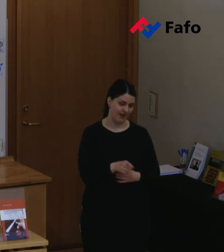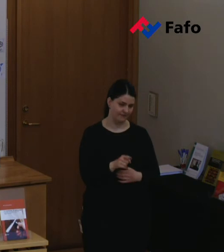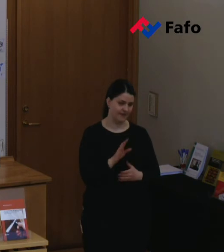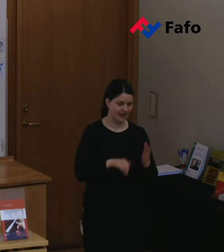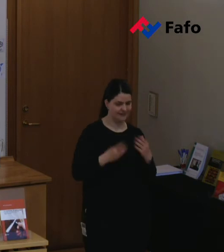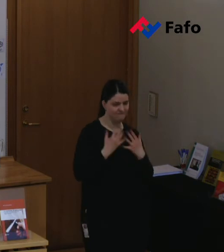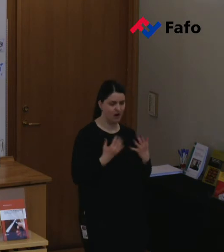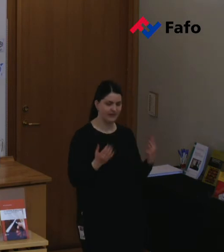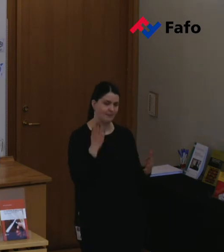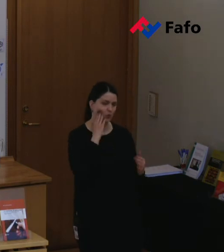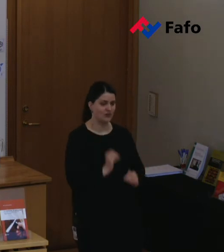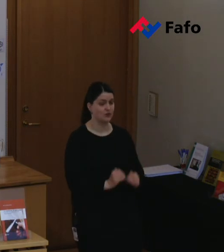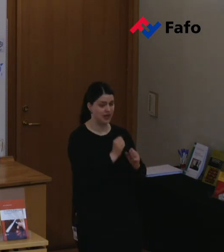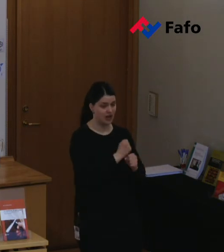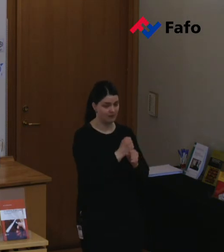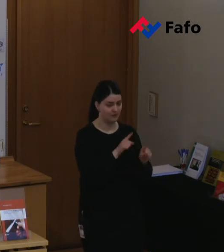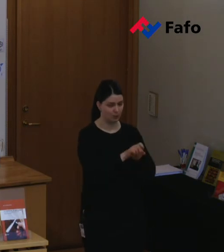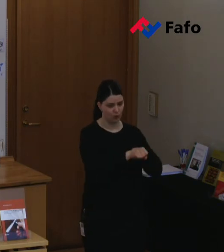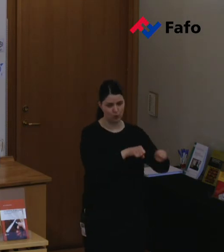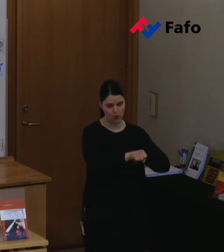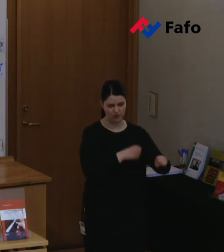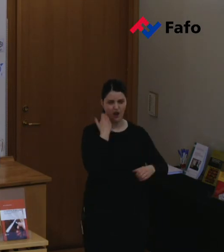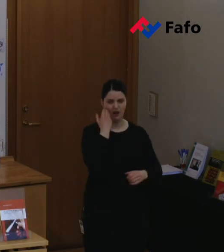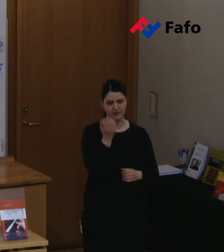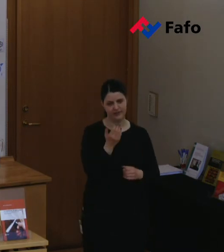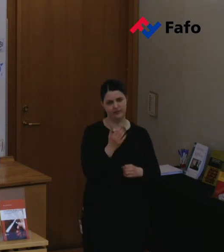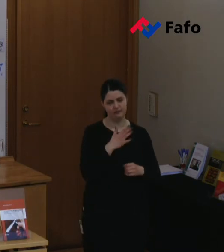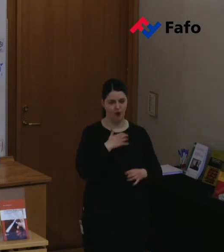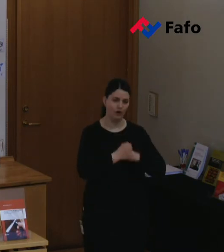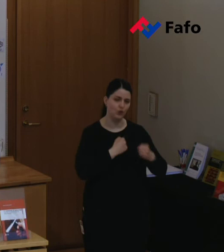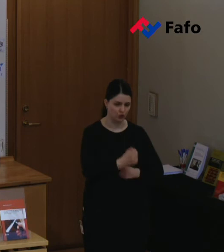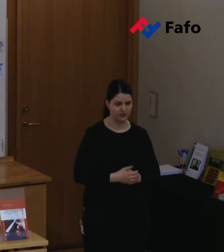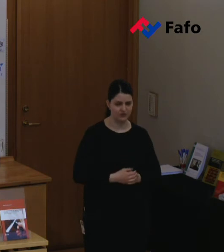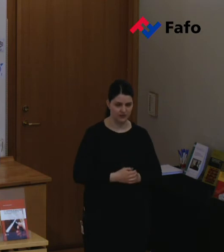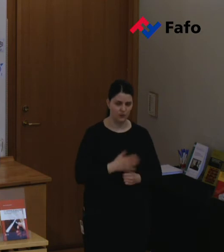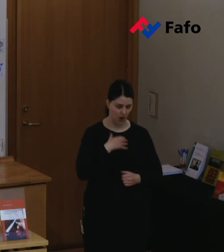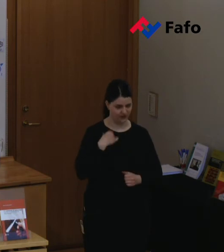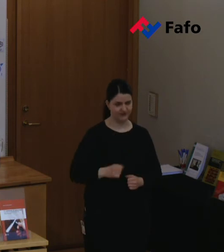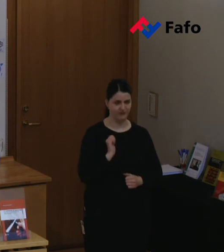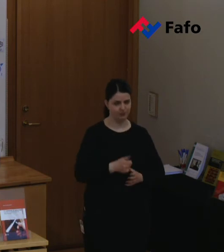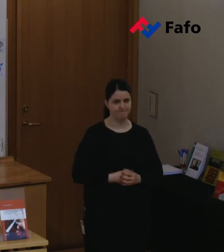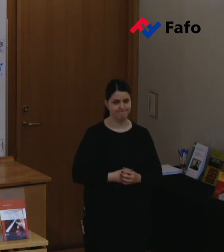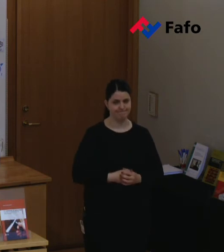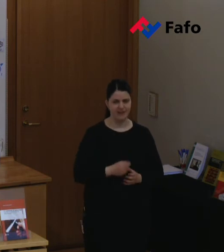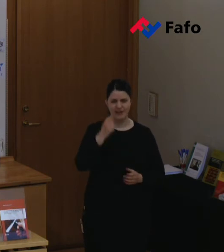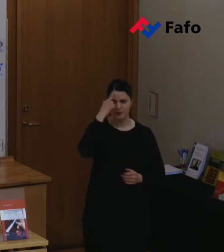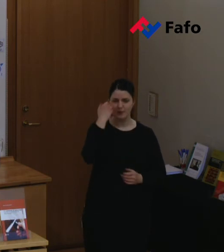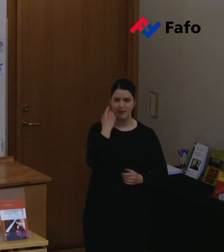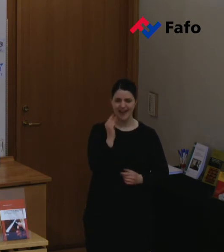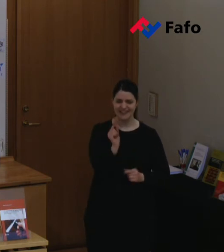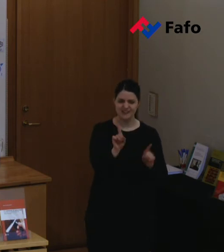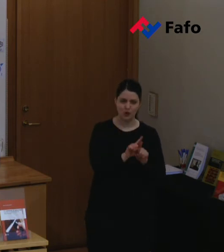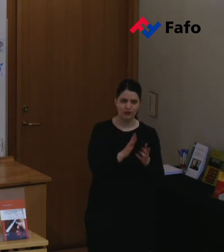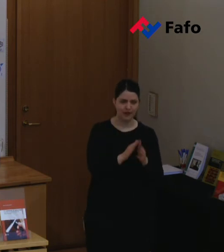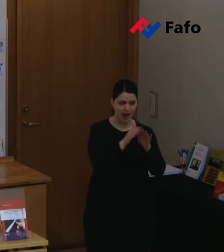vanlige boligsosiale arbeidet som kommunen alltid har drevet med og som de har ansvar for. Og jeg tror det ble litt sånn